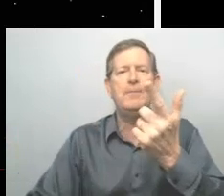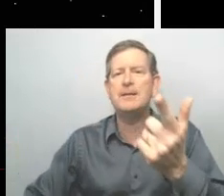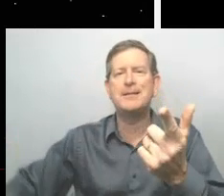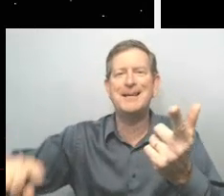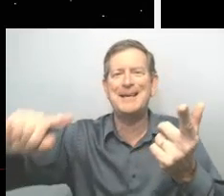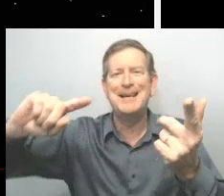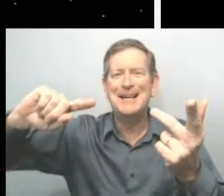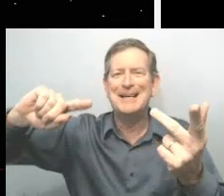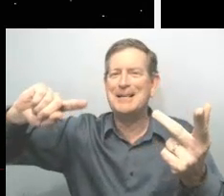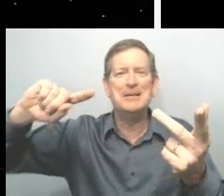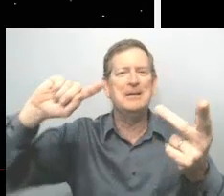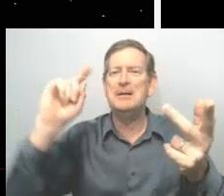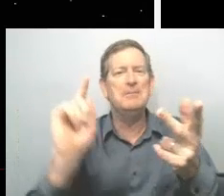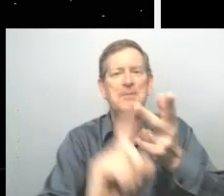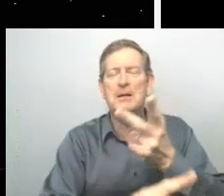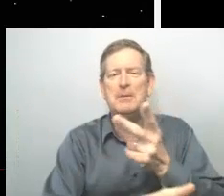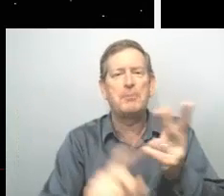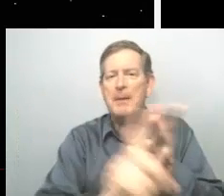marcher, habiter,